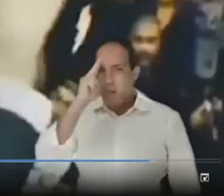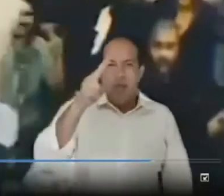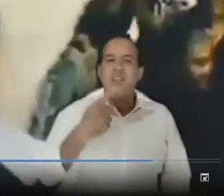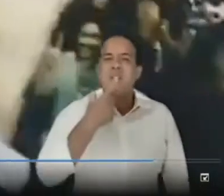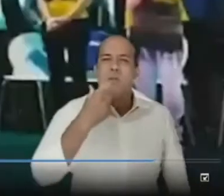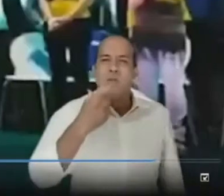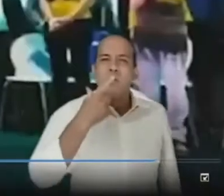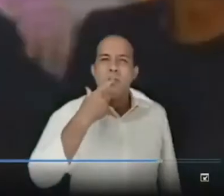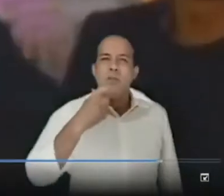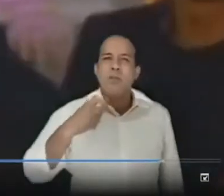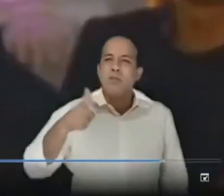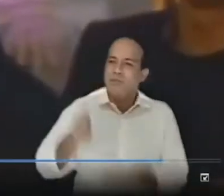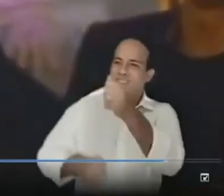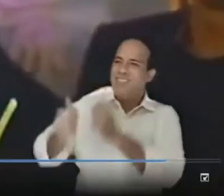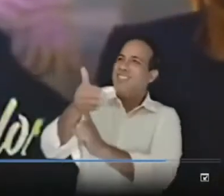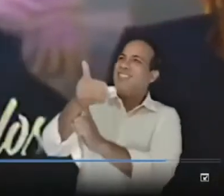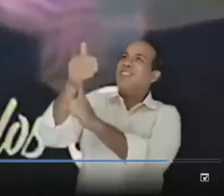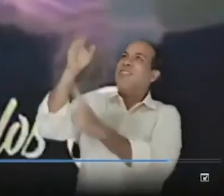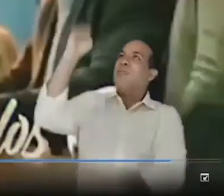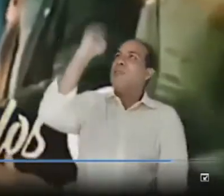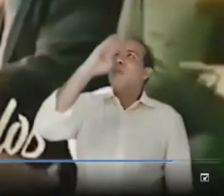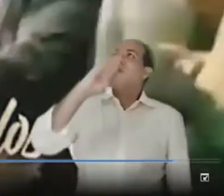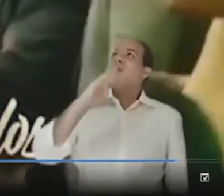Jamais será vermelha.